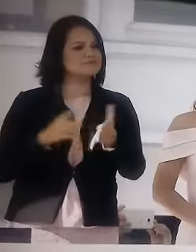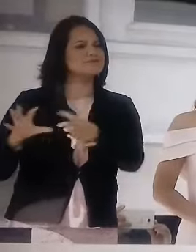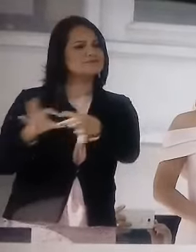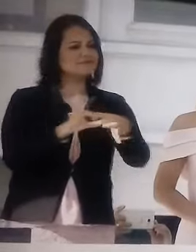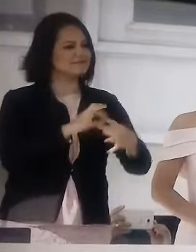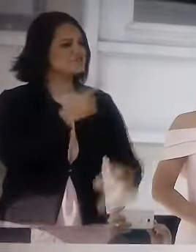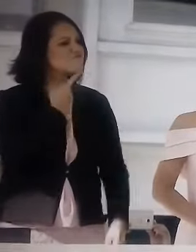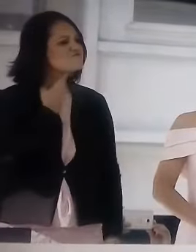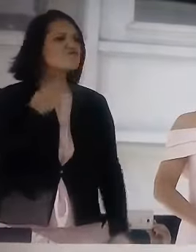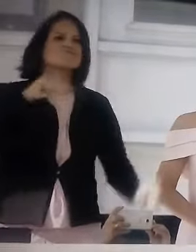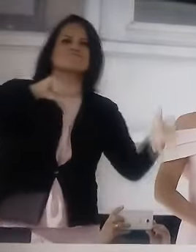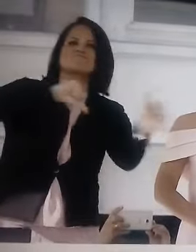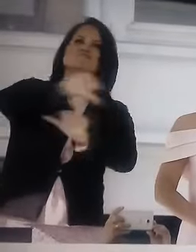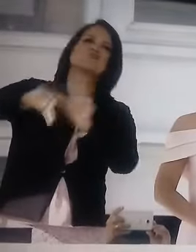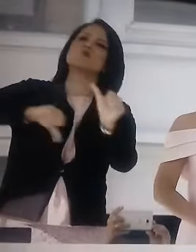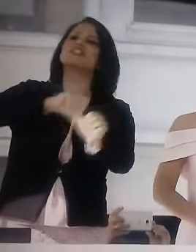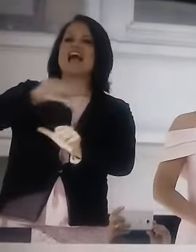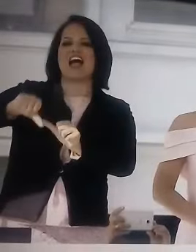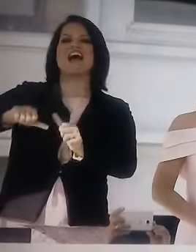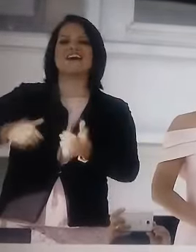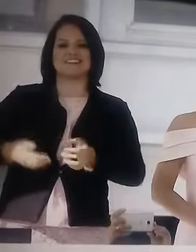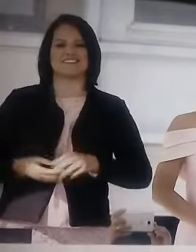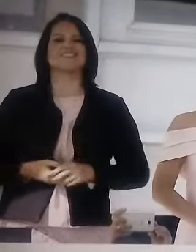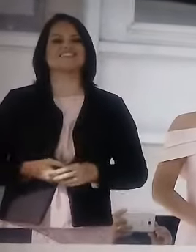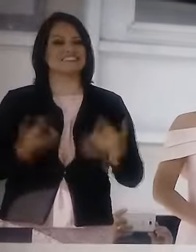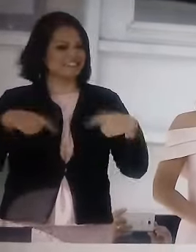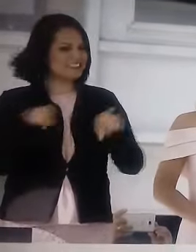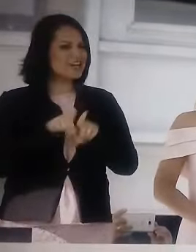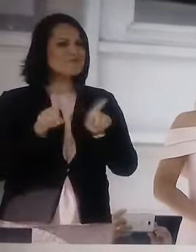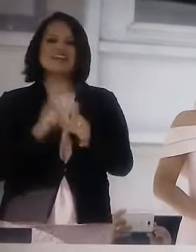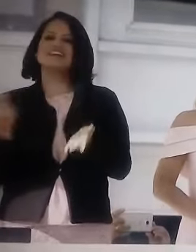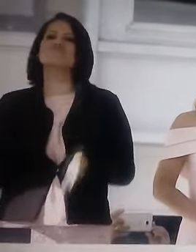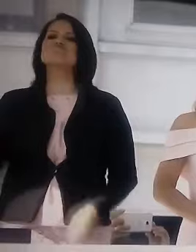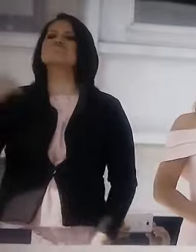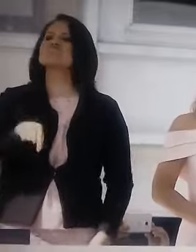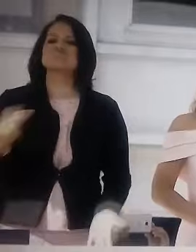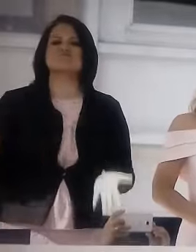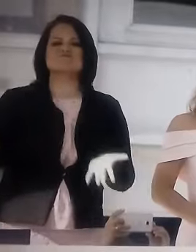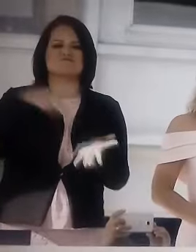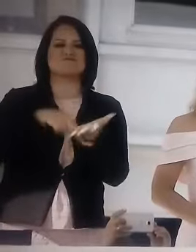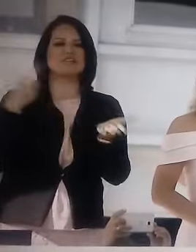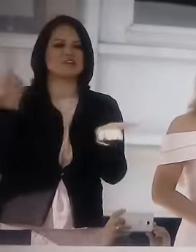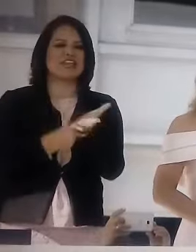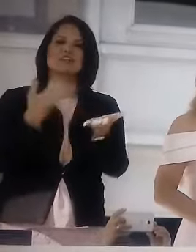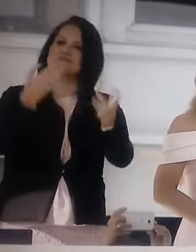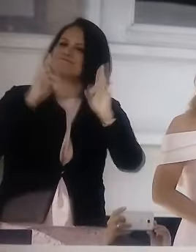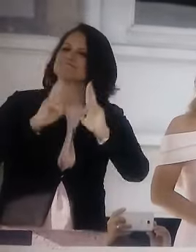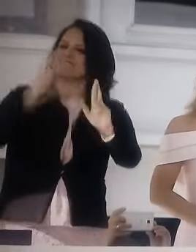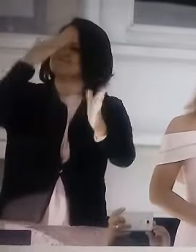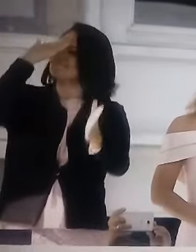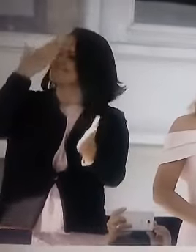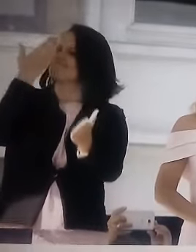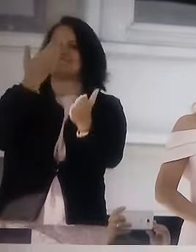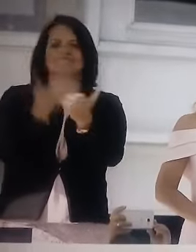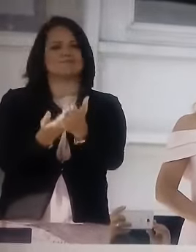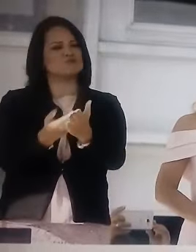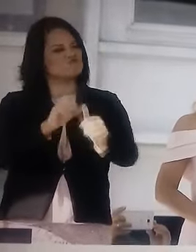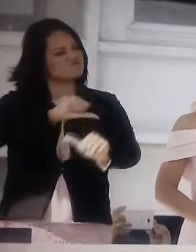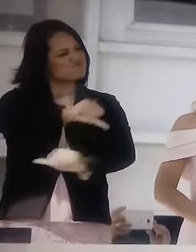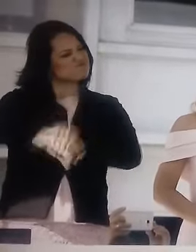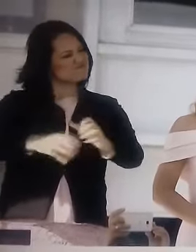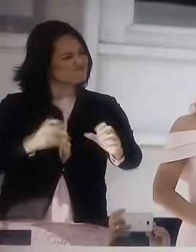esse desejo de mudança. Também estou aqui para renovar nossas esperanças e